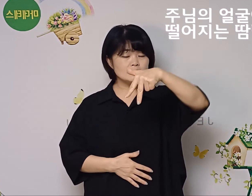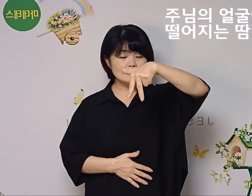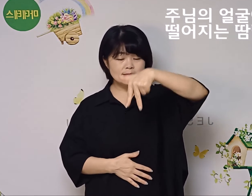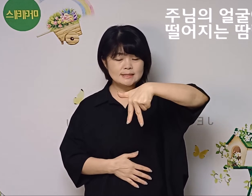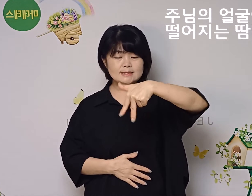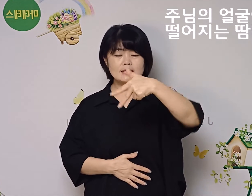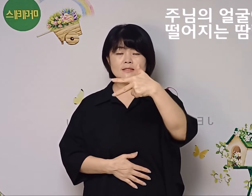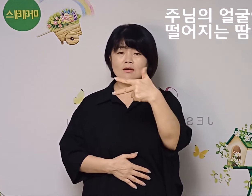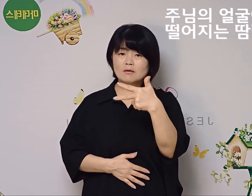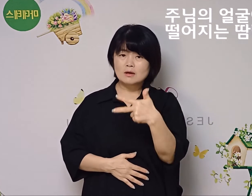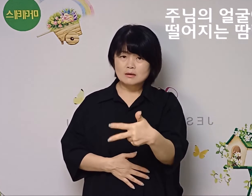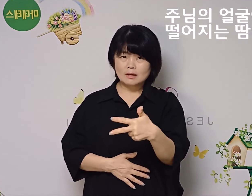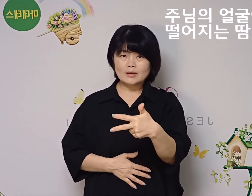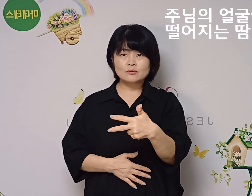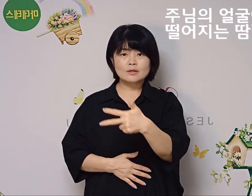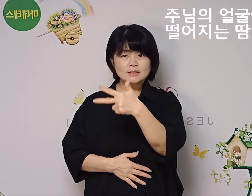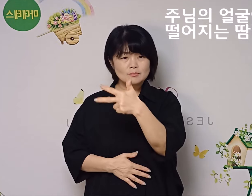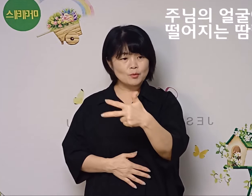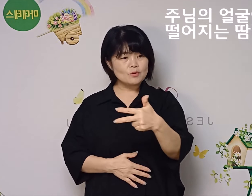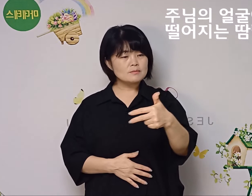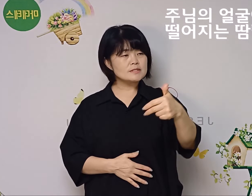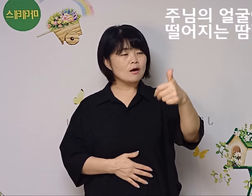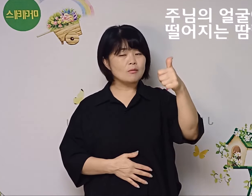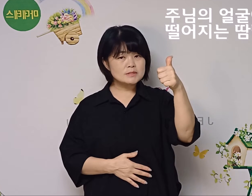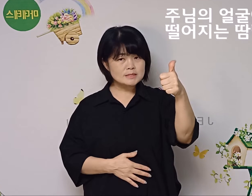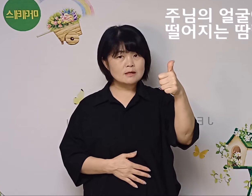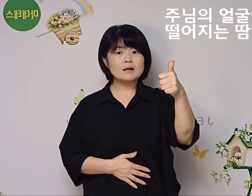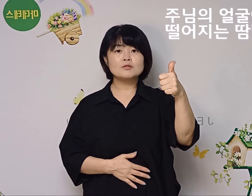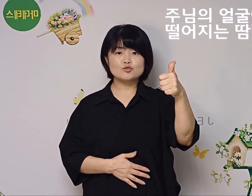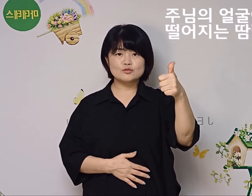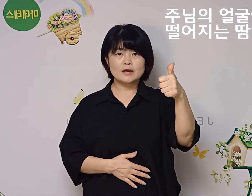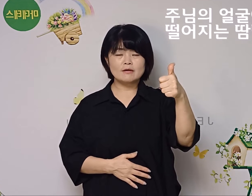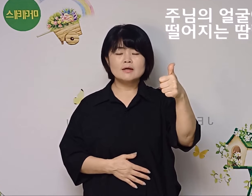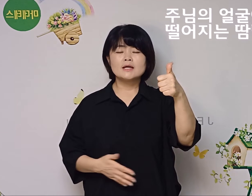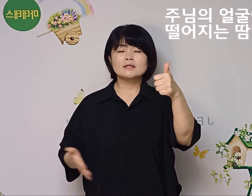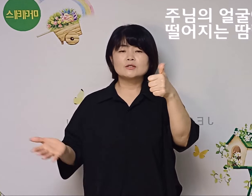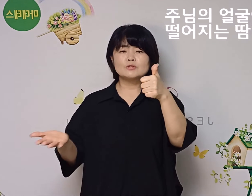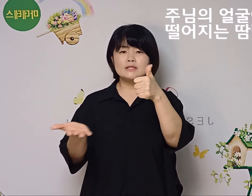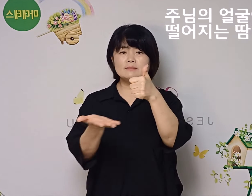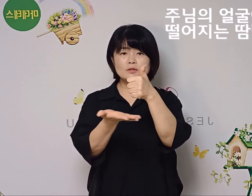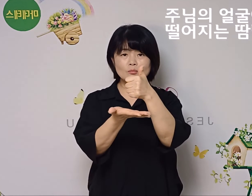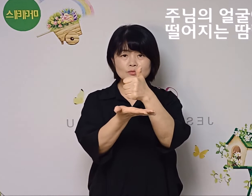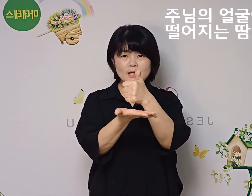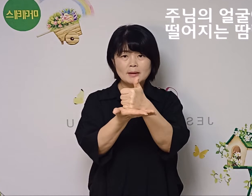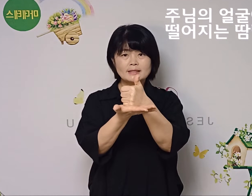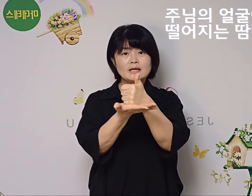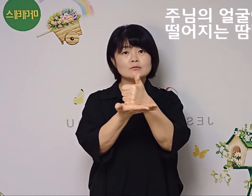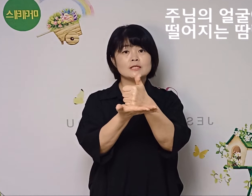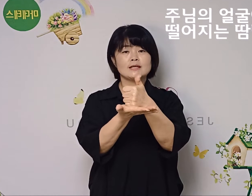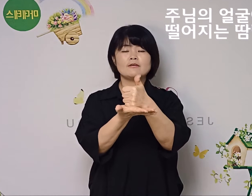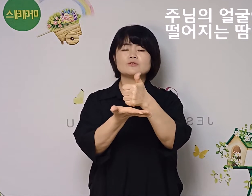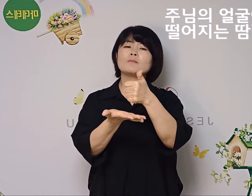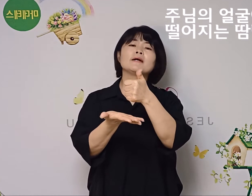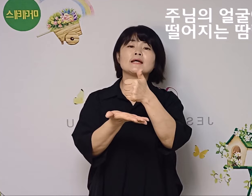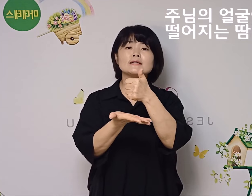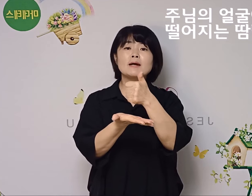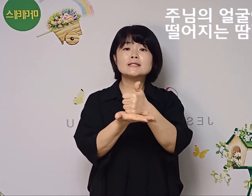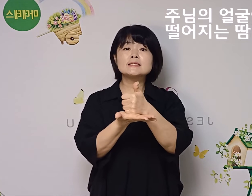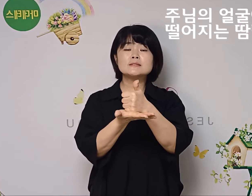주자는요, 지읒에서 가로로 한 다음에 올리면서 엄지척하면 주예요. 근데 우리 님 덕분에 많이 나오잖아요. 손바닥을